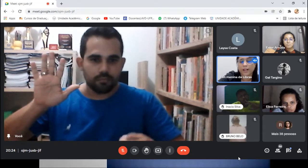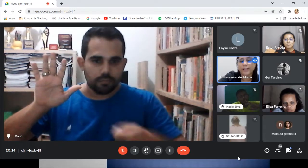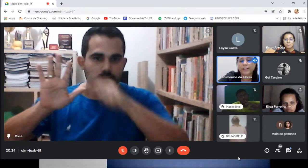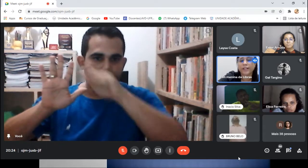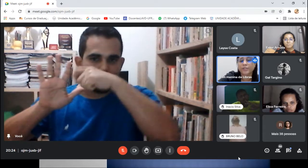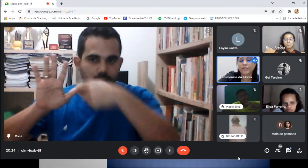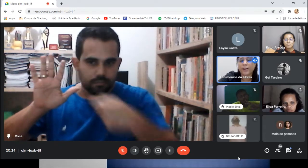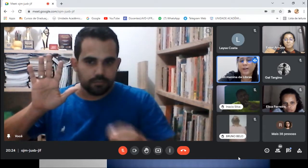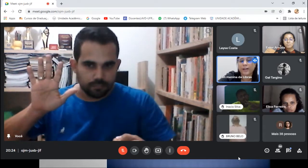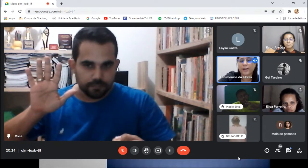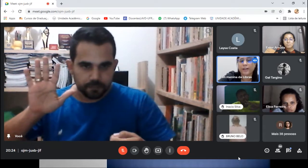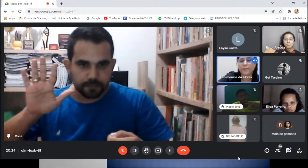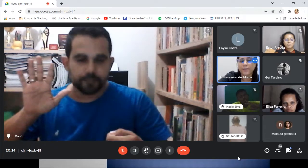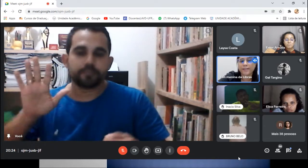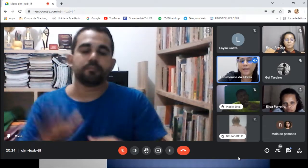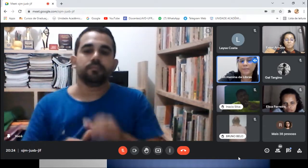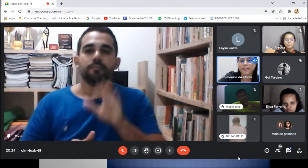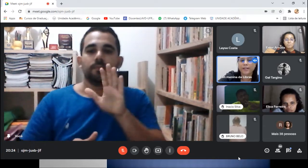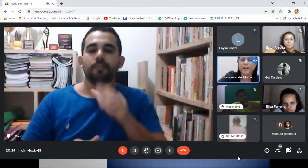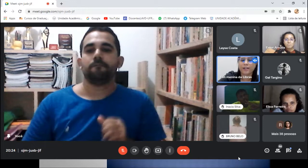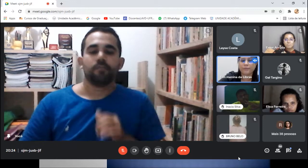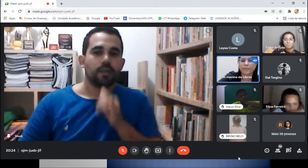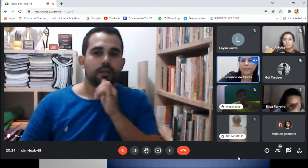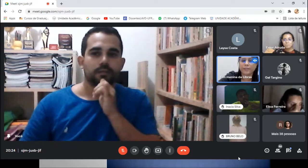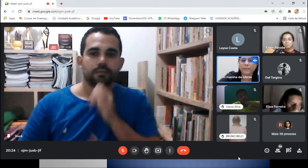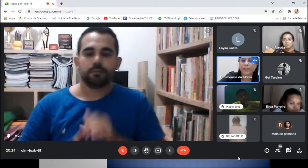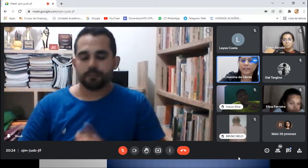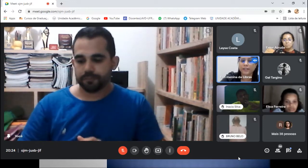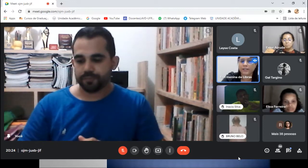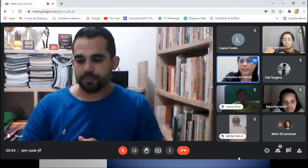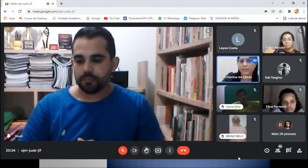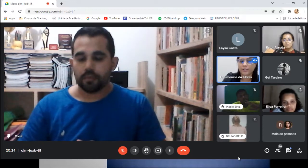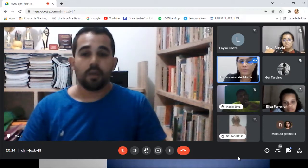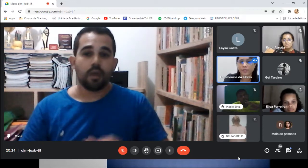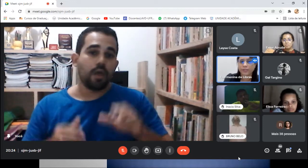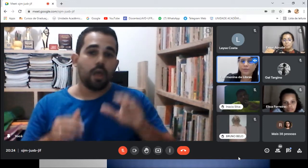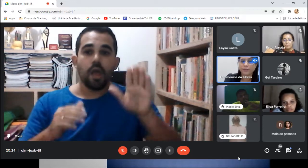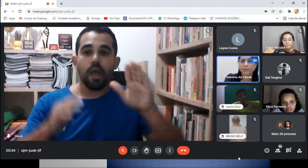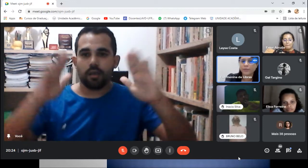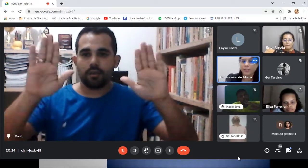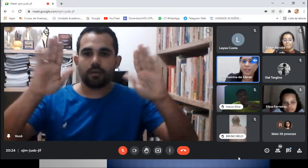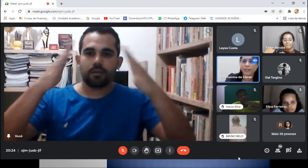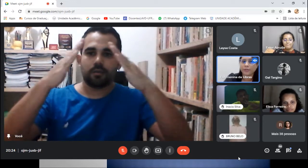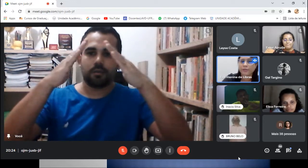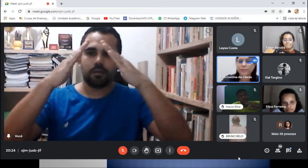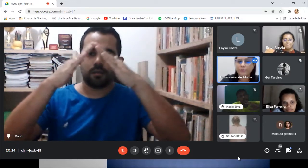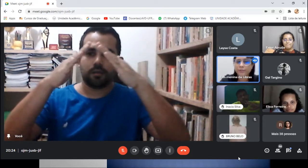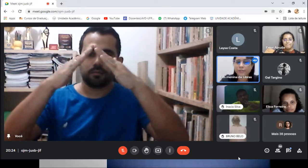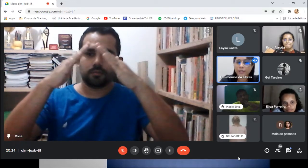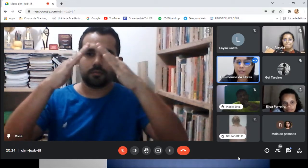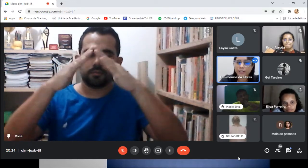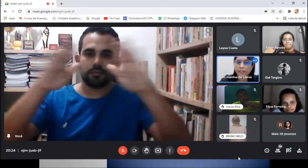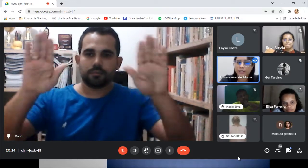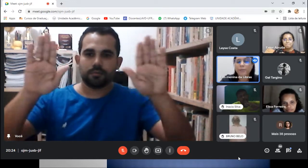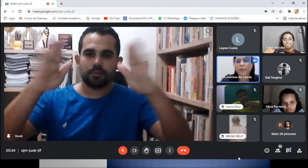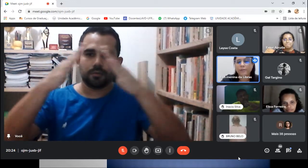Aí a gente percebe essa alafonia também na questão de surdos do interior e surdos que moram em